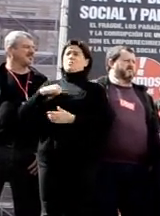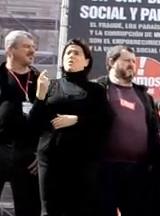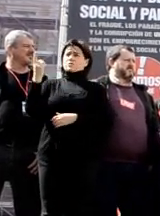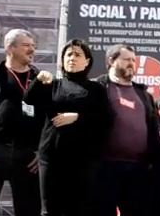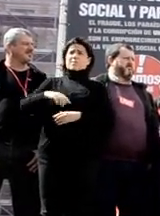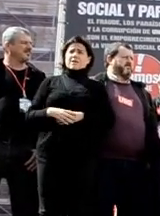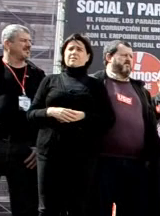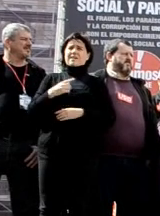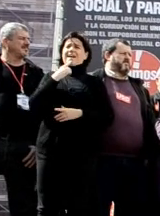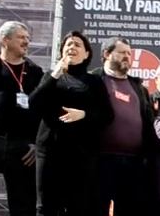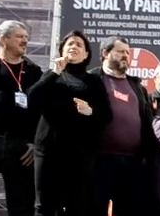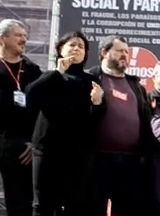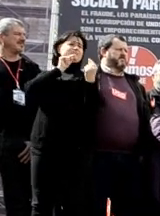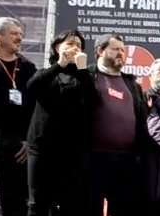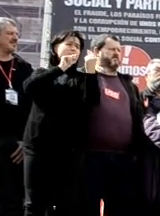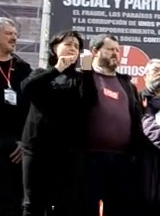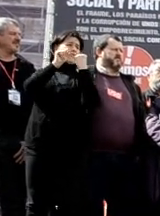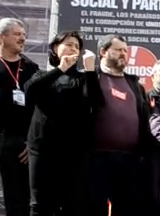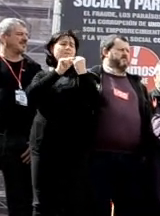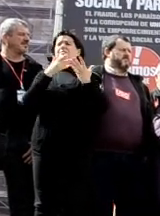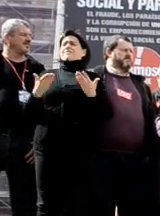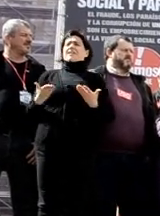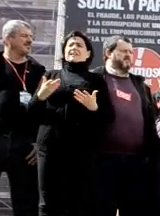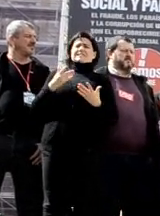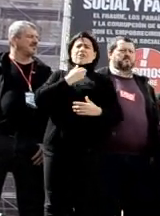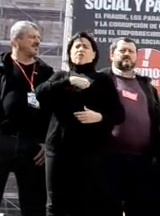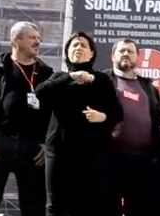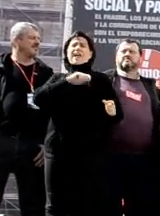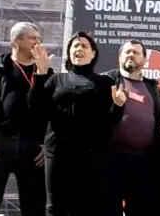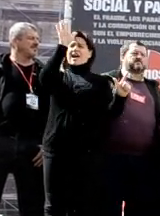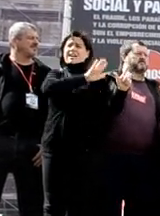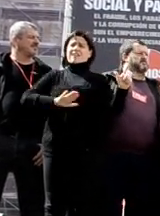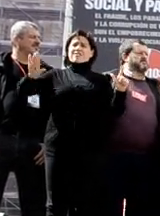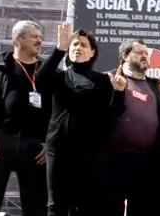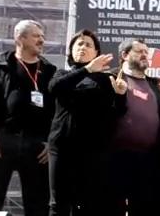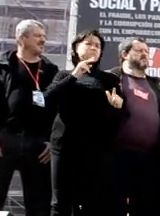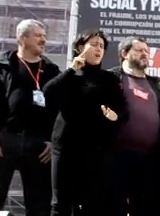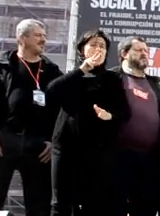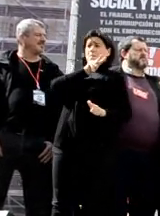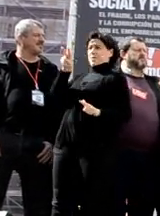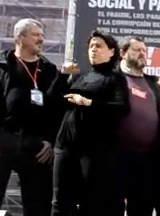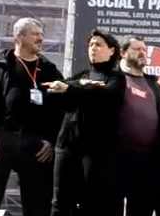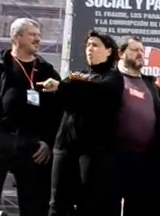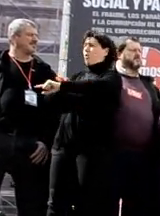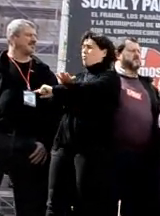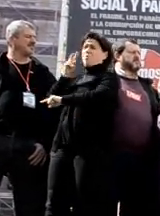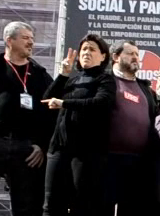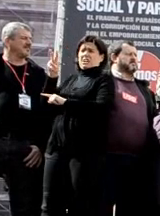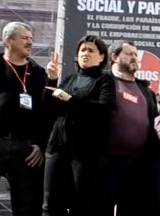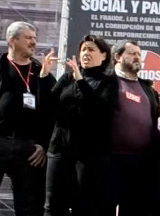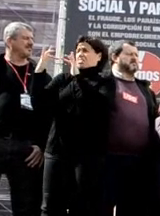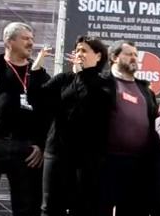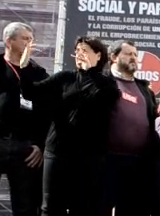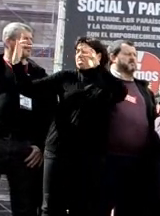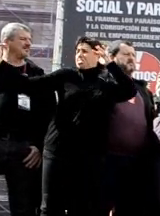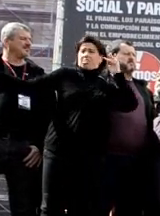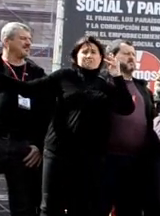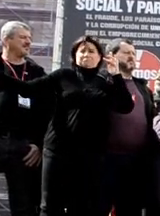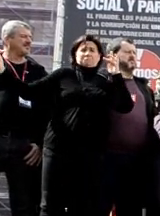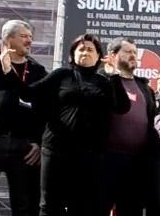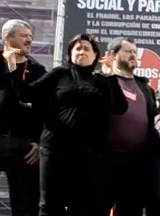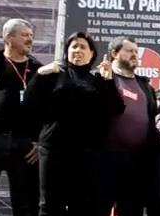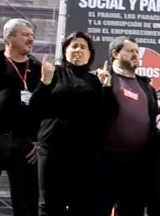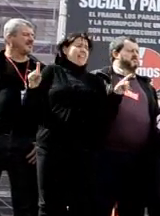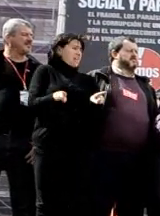El debate del Estado de la Nación nos mostró a un presidente del Gobierno cada vez más alejado de los problemas de la ciudadanía.